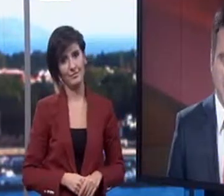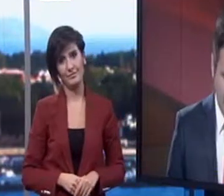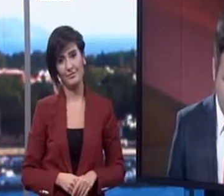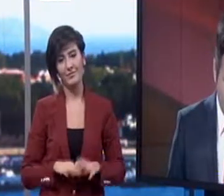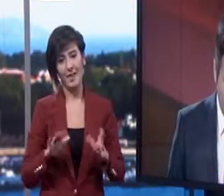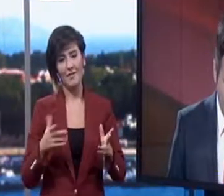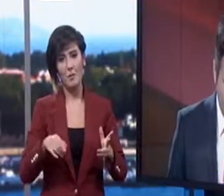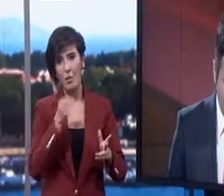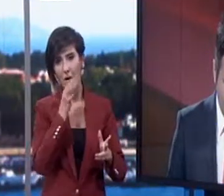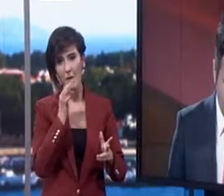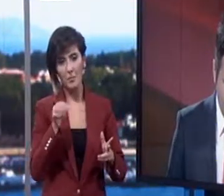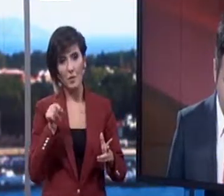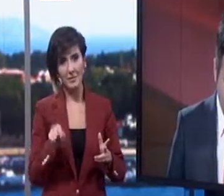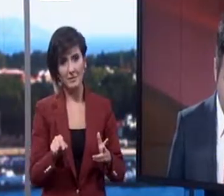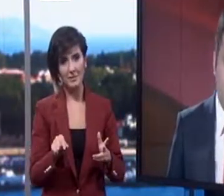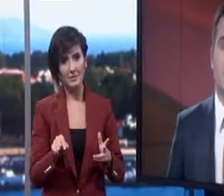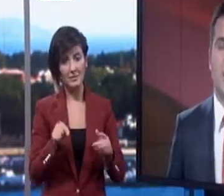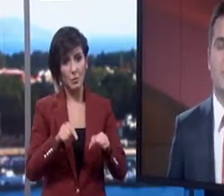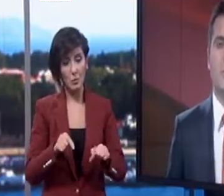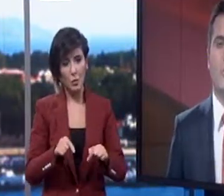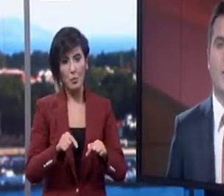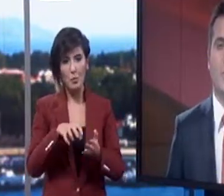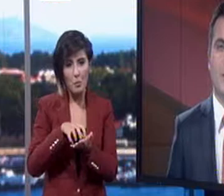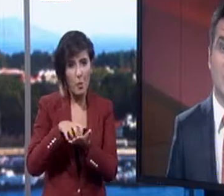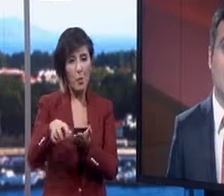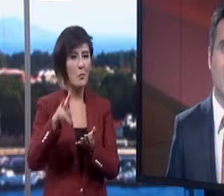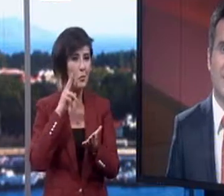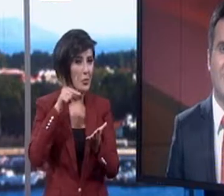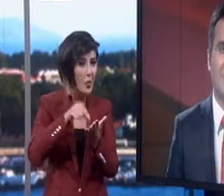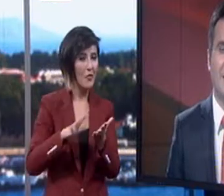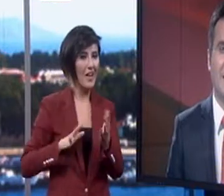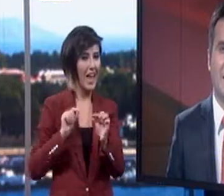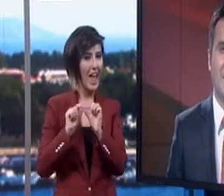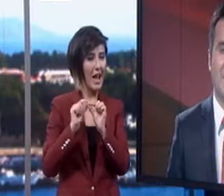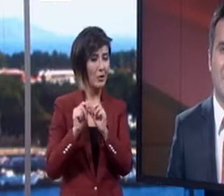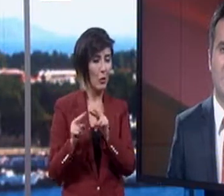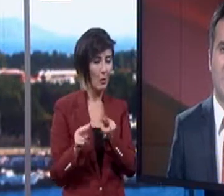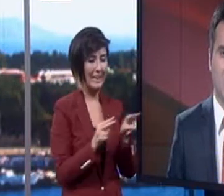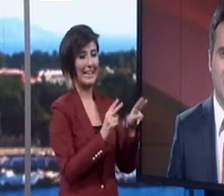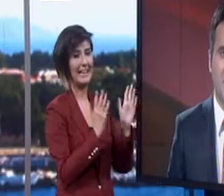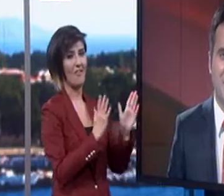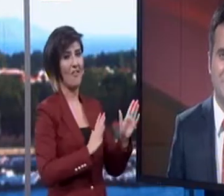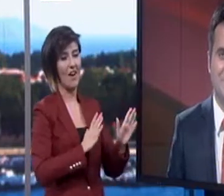Evet, bu haberle bu kuşağın bu bölümüne noktayı koyuyoruz ama ekonomiyle devam edecek gün biterken.